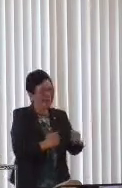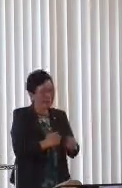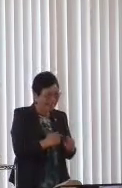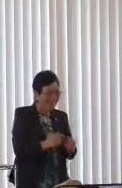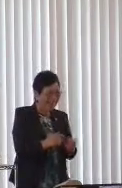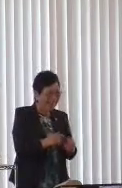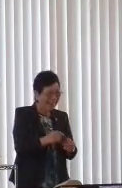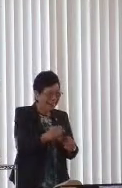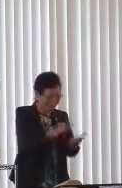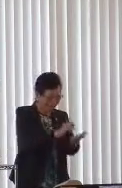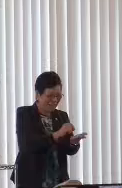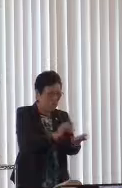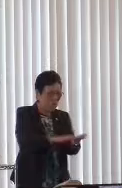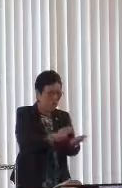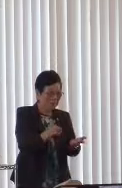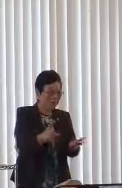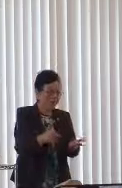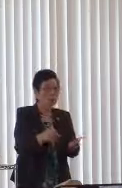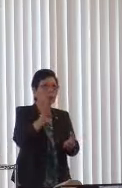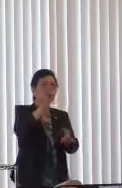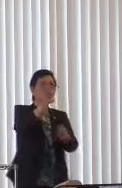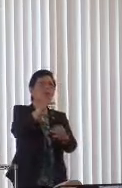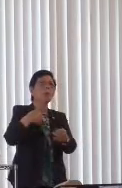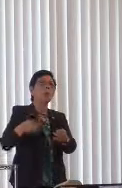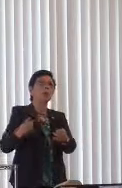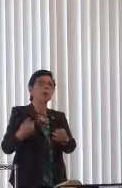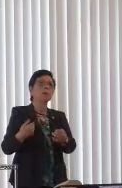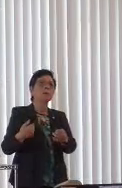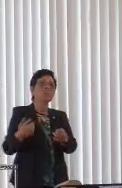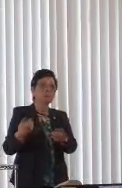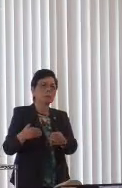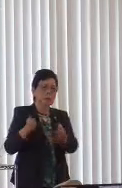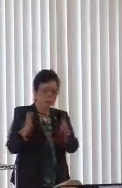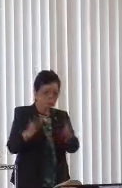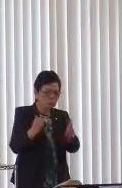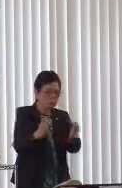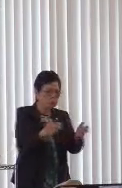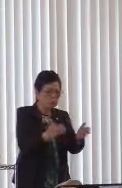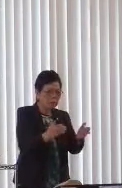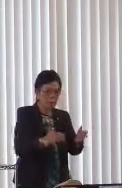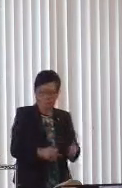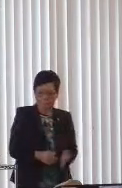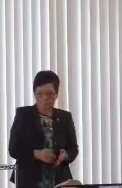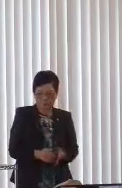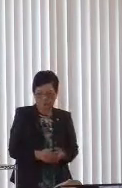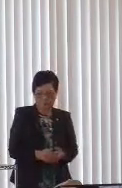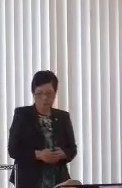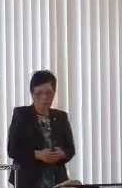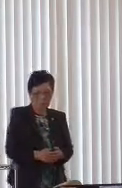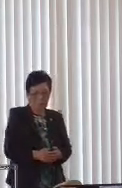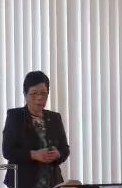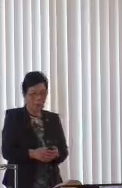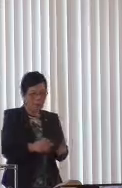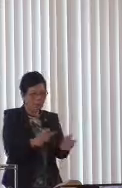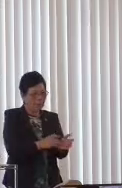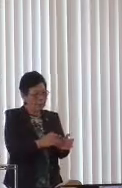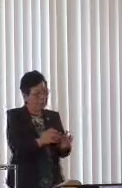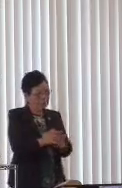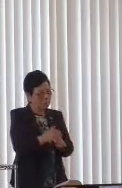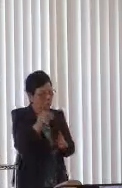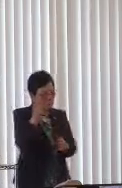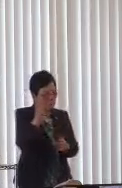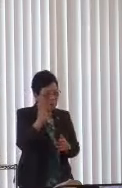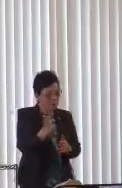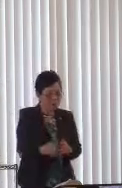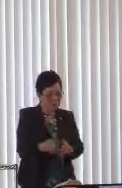まあすぐに来ると思ってない限りはね、それは予備を持ちますよ。だからまあイエス様は賢いとおっしゃってますが、ま